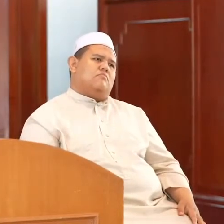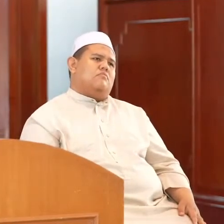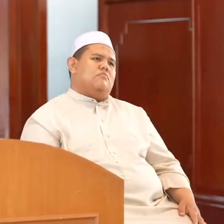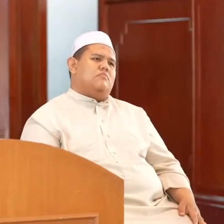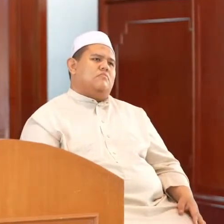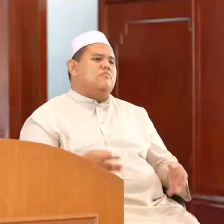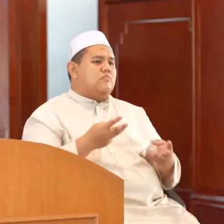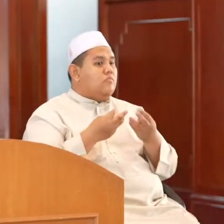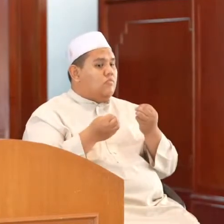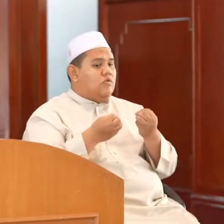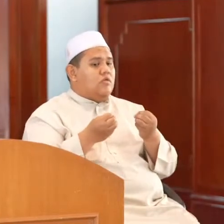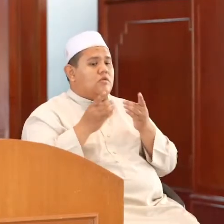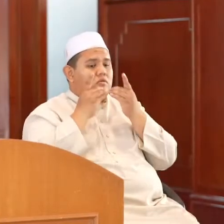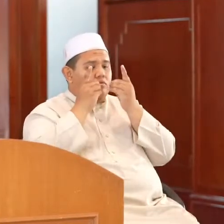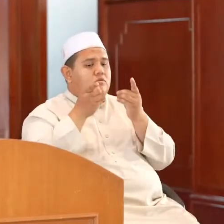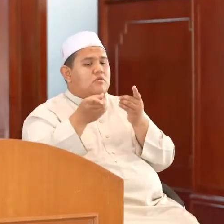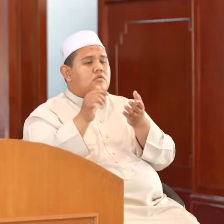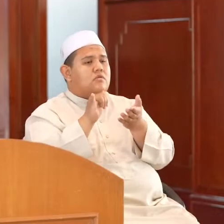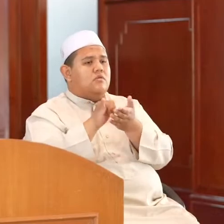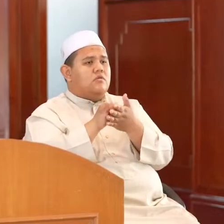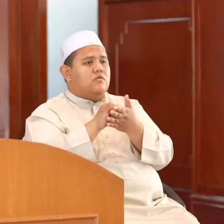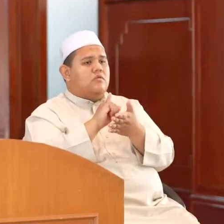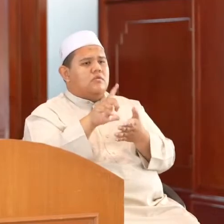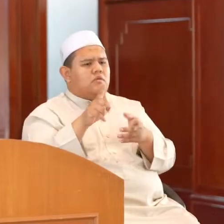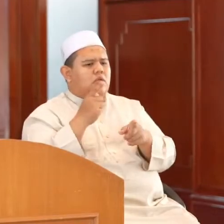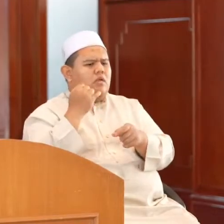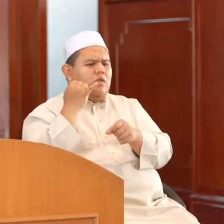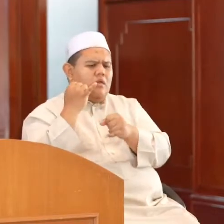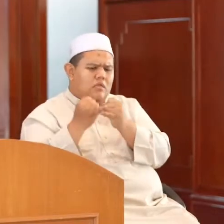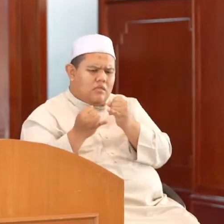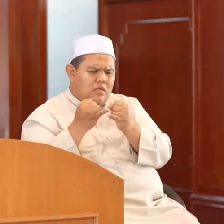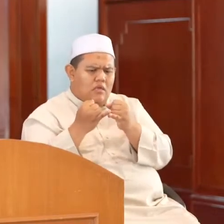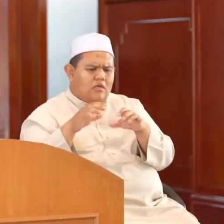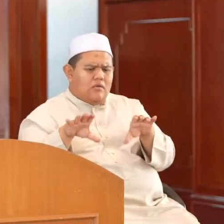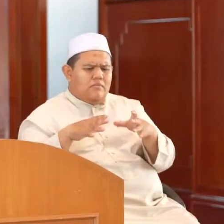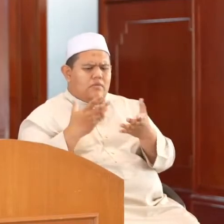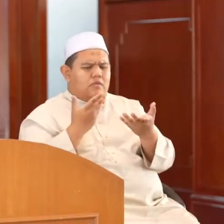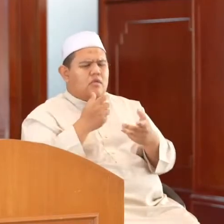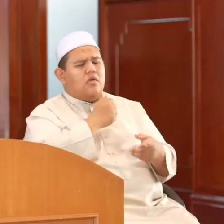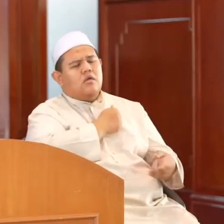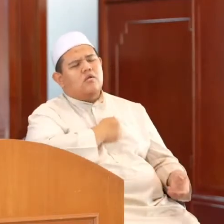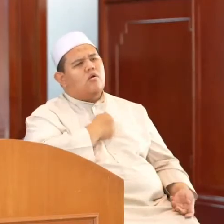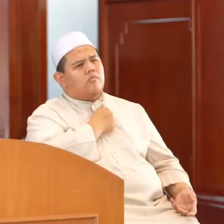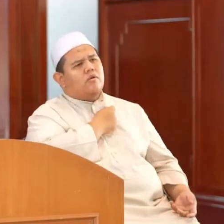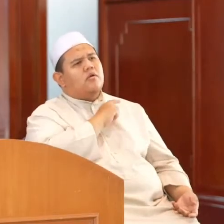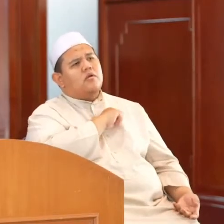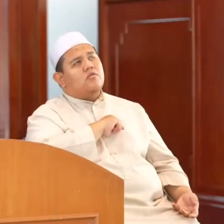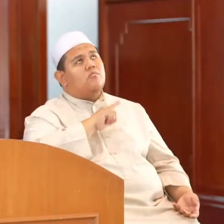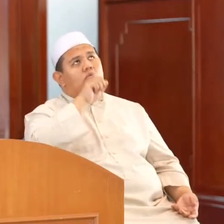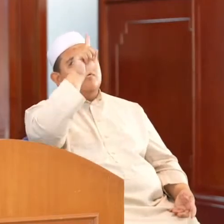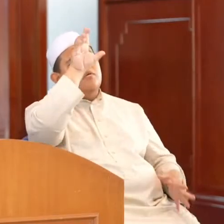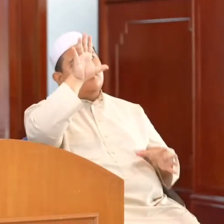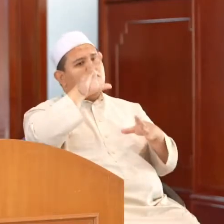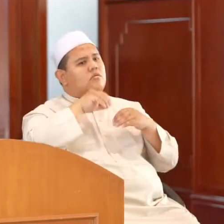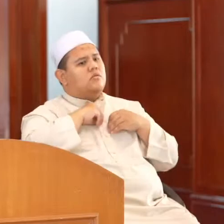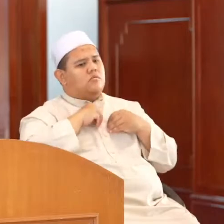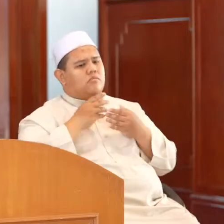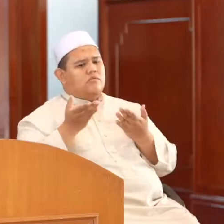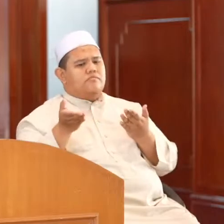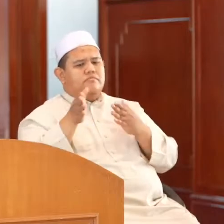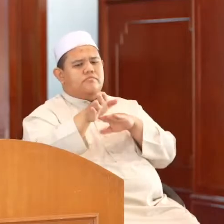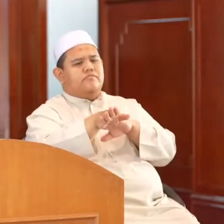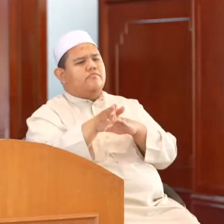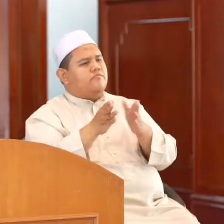Boleh jadi dosa itu adalah yang terakhir, bila mana dia bertaubat, Allah terima taubat dia, mati pun